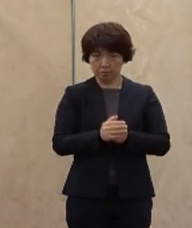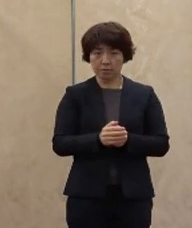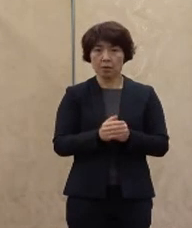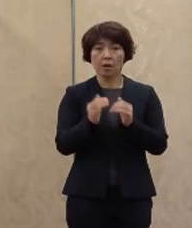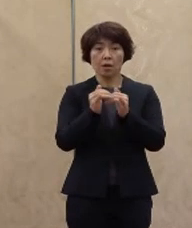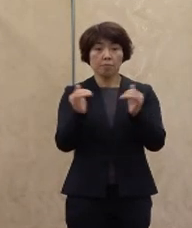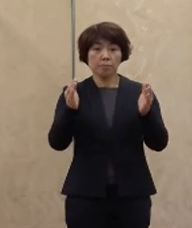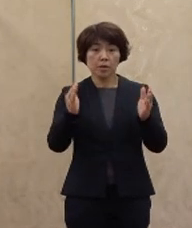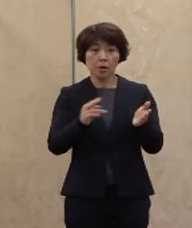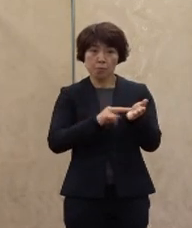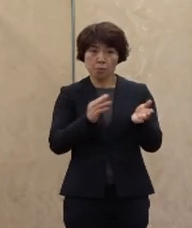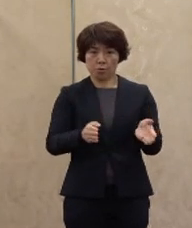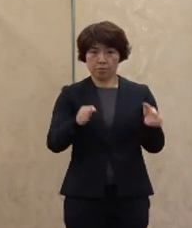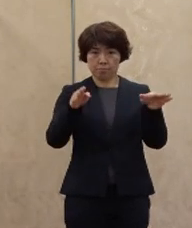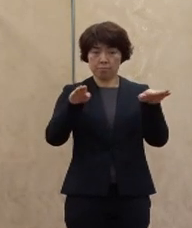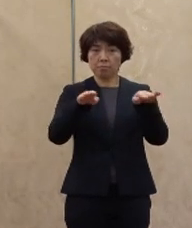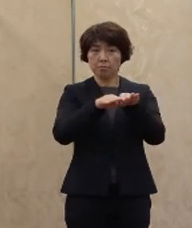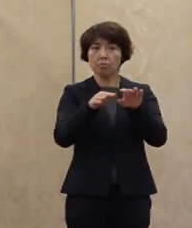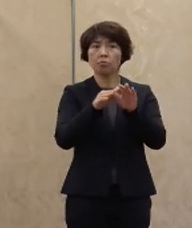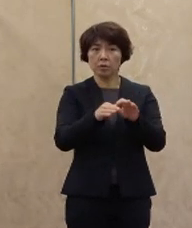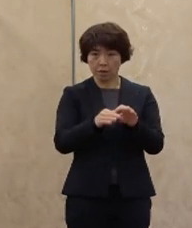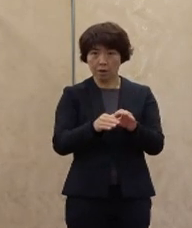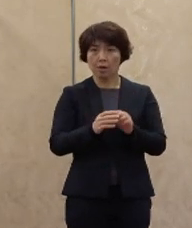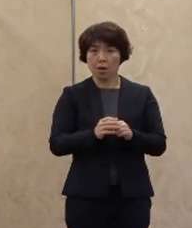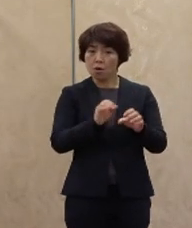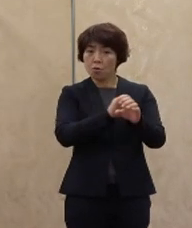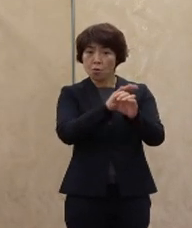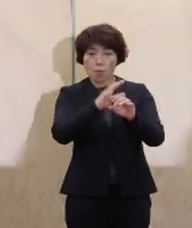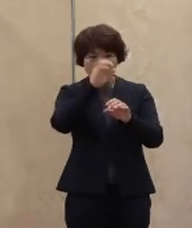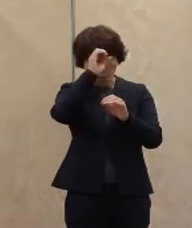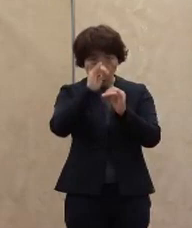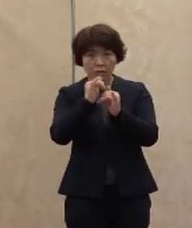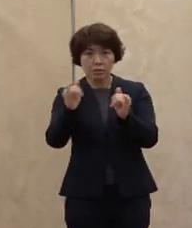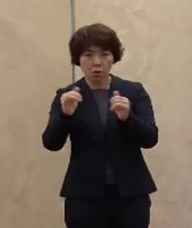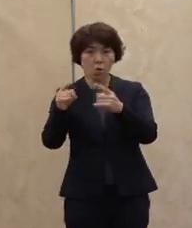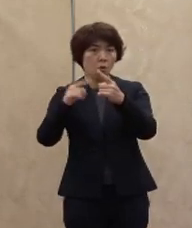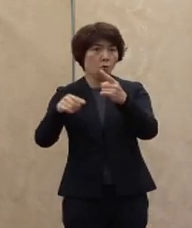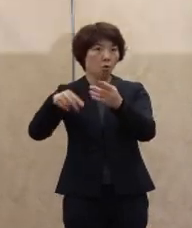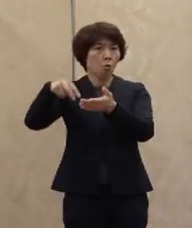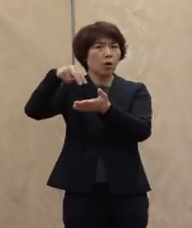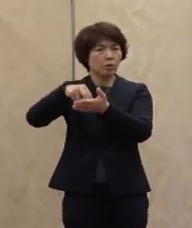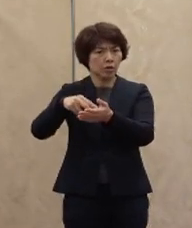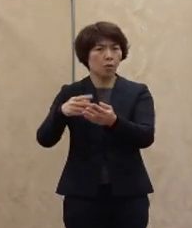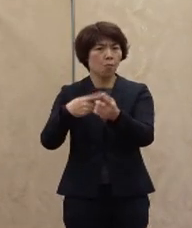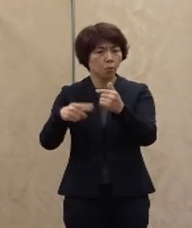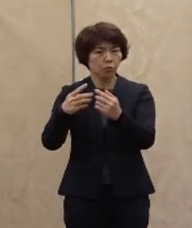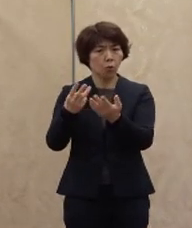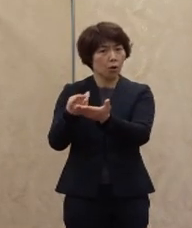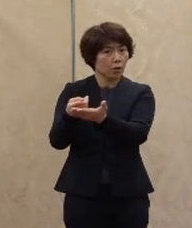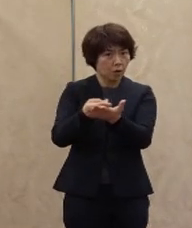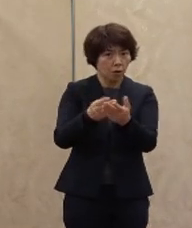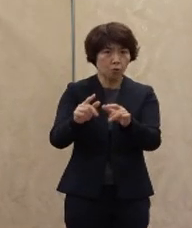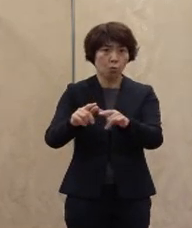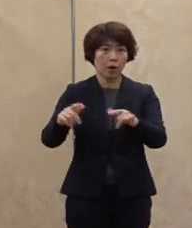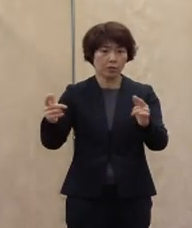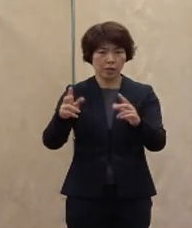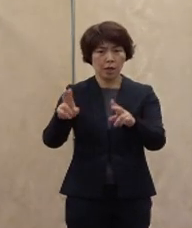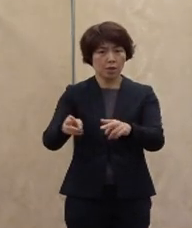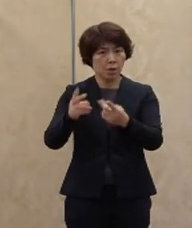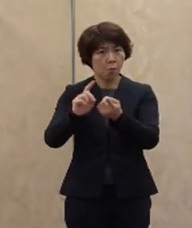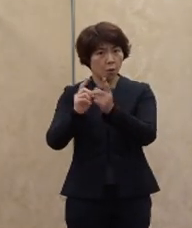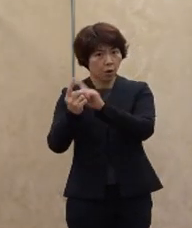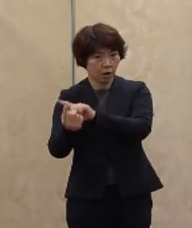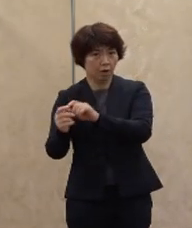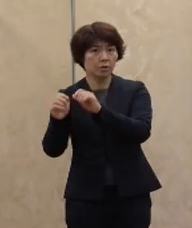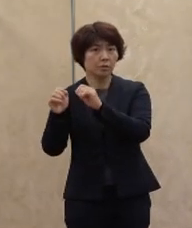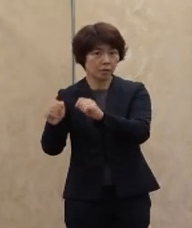院の方を取材するとですね、そのコロナの患者を、公立病院でもっと病床を増やして、専門病院化するなりして、で民間病